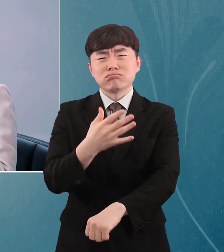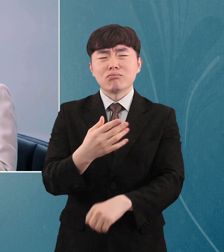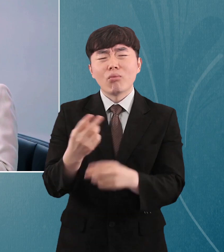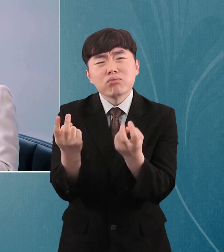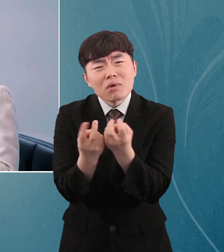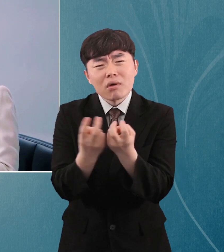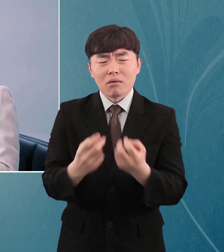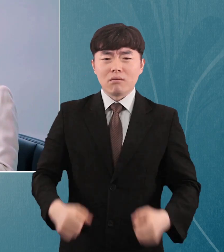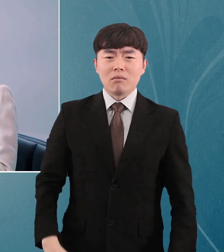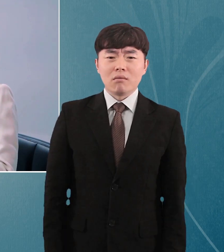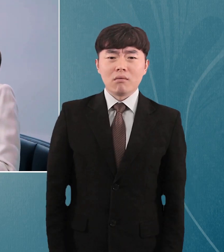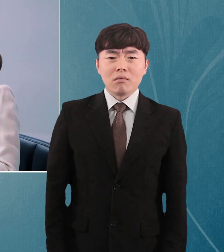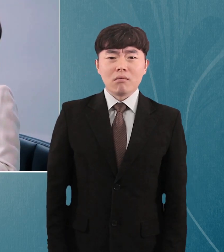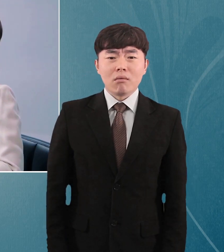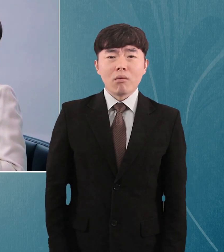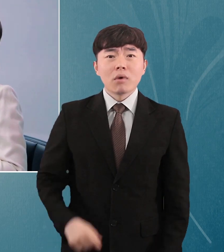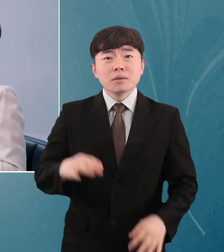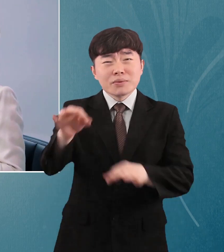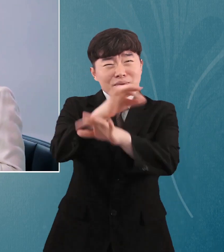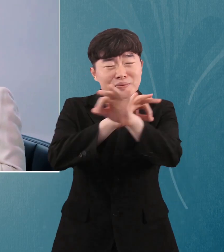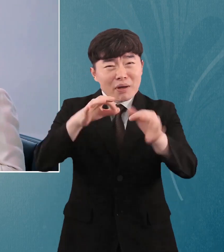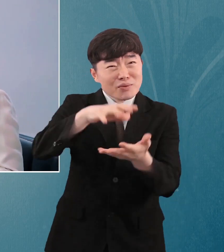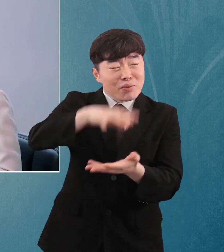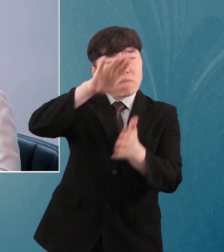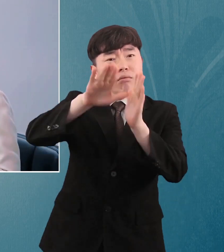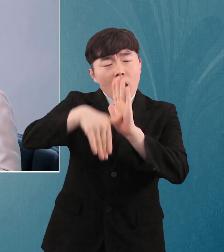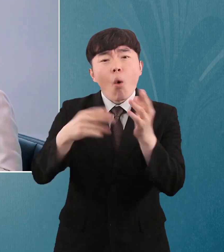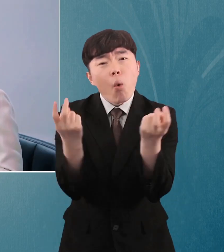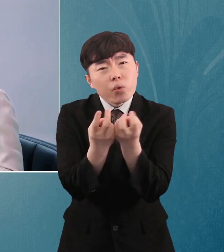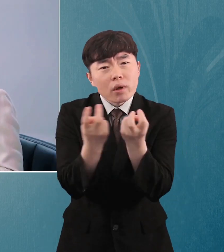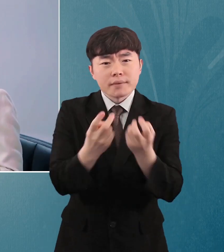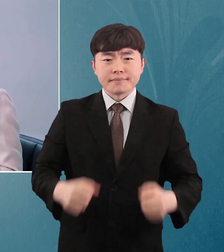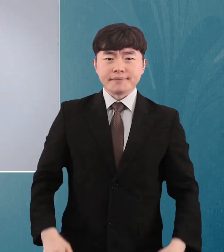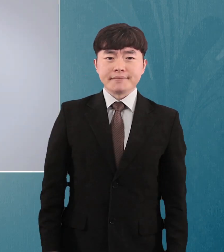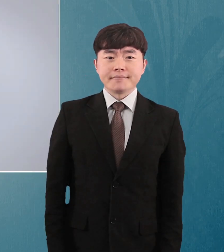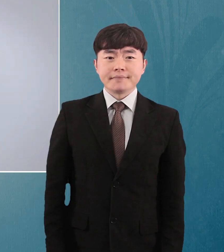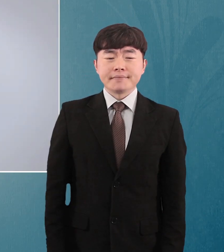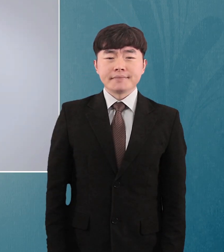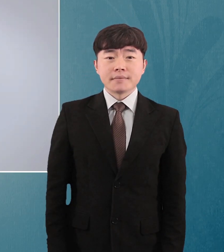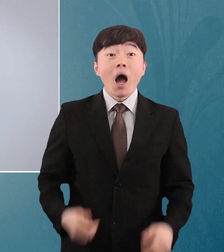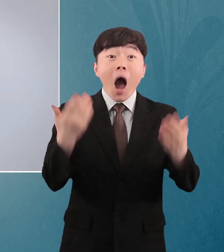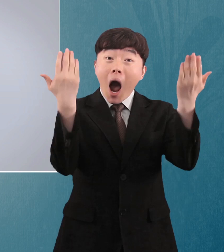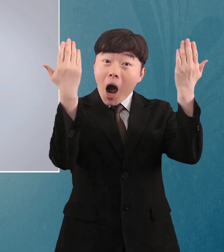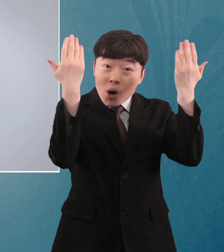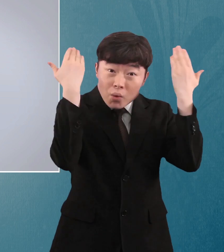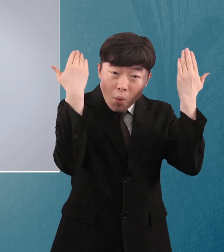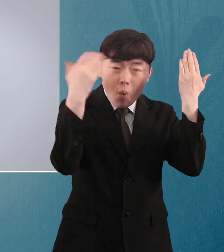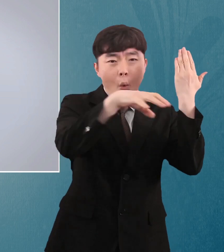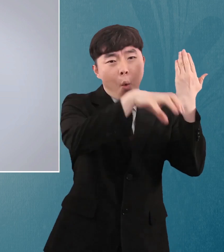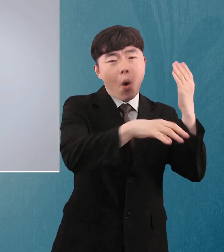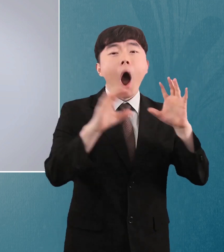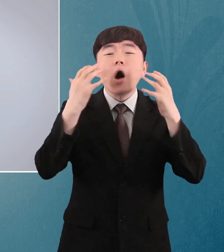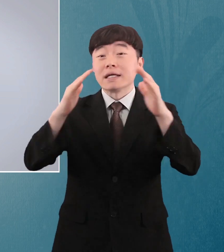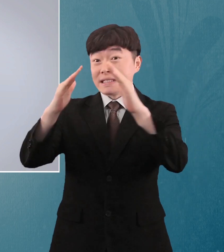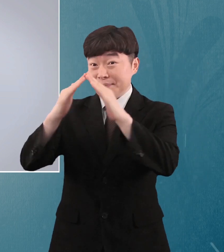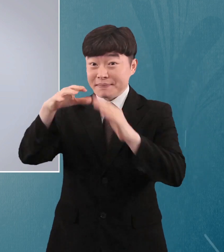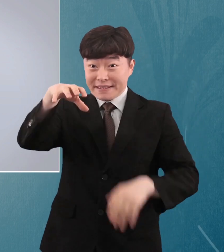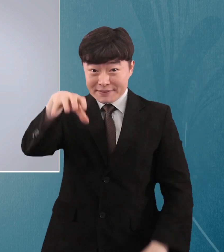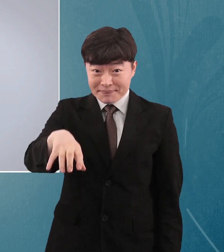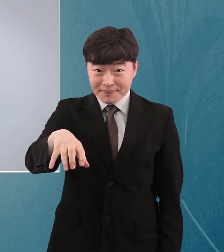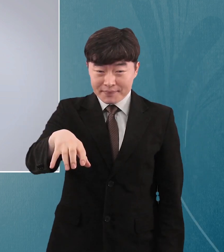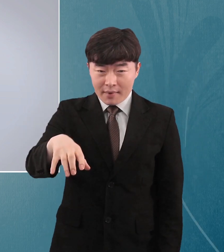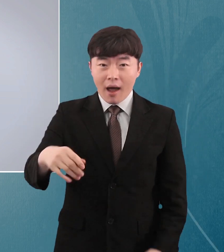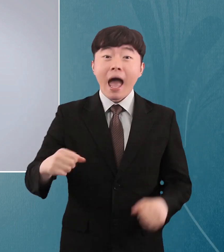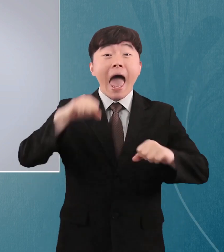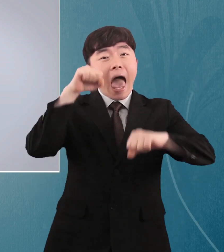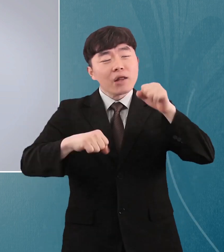참석해야 하는 경우도 있는데 그럴 경우에는 어떻게 대처하는 게 좋을까요? 우선 학교나 어린이집 등에서는